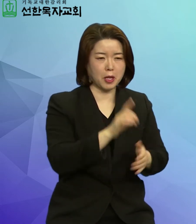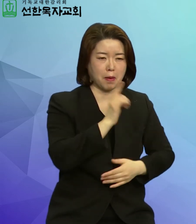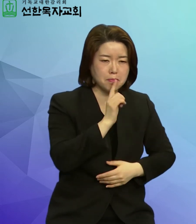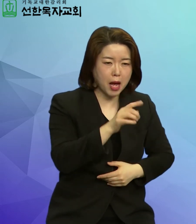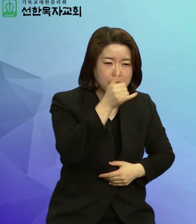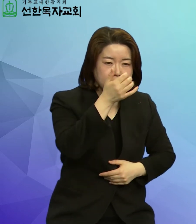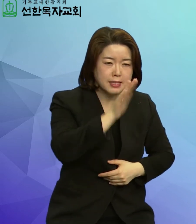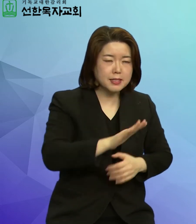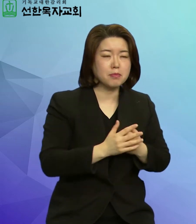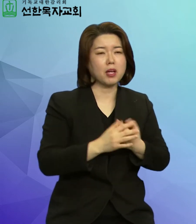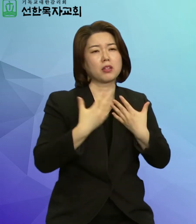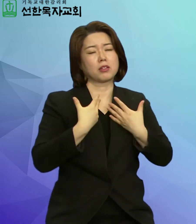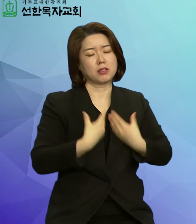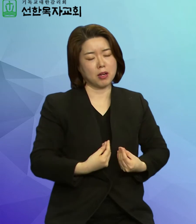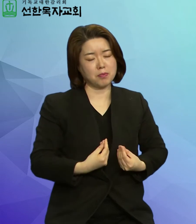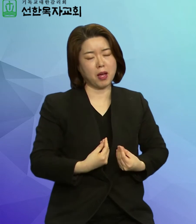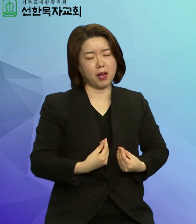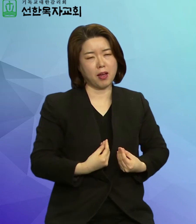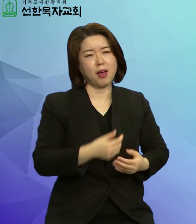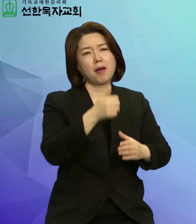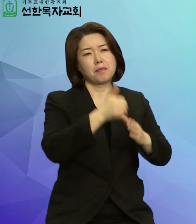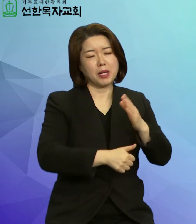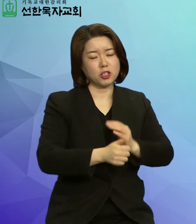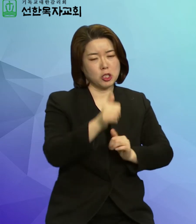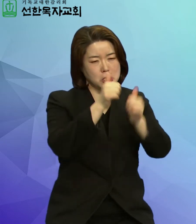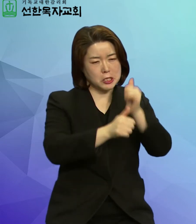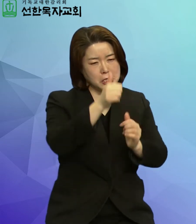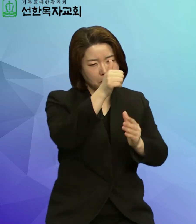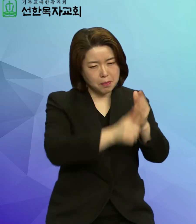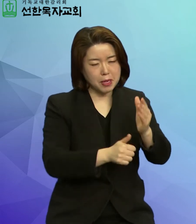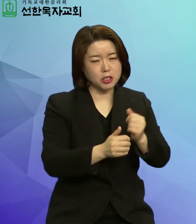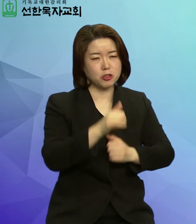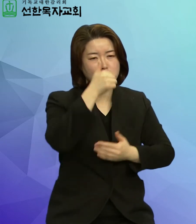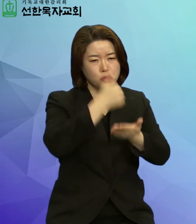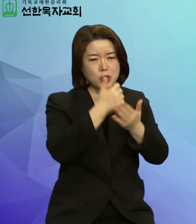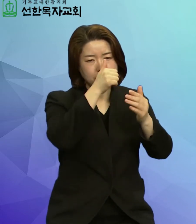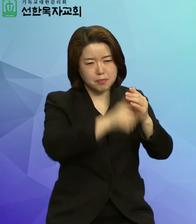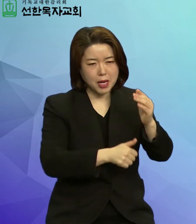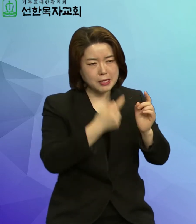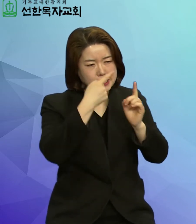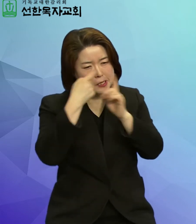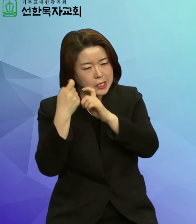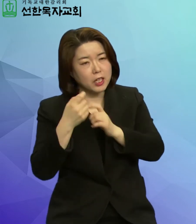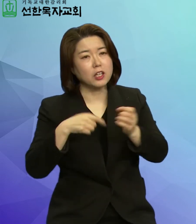믿는다고 하면서도 절망에 빠지고 낙심에 빠지고 시험에 빠지고